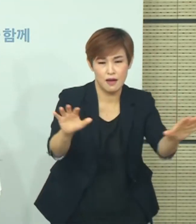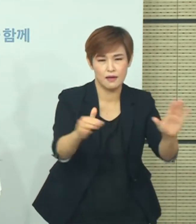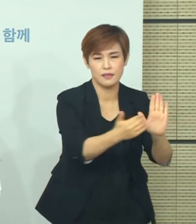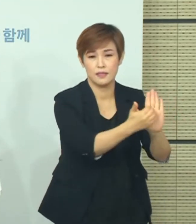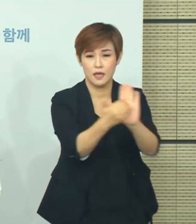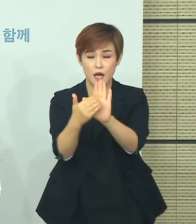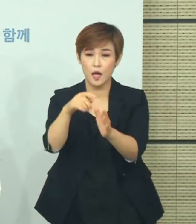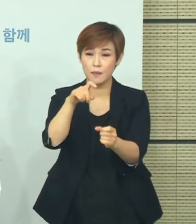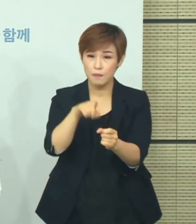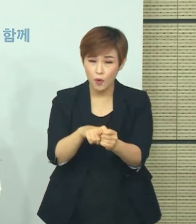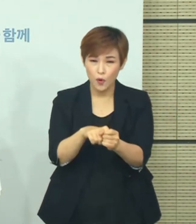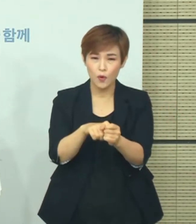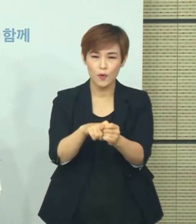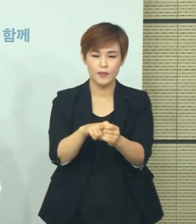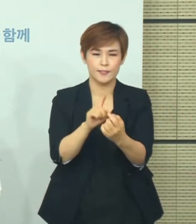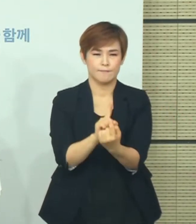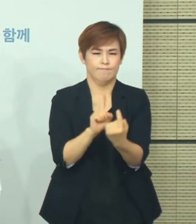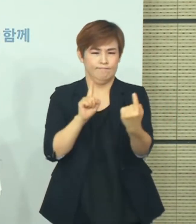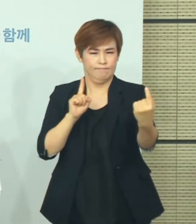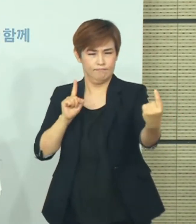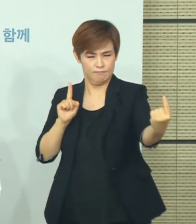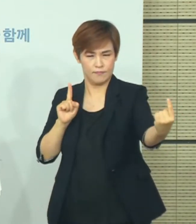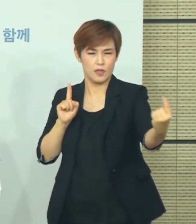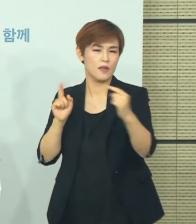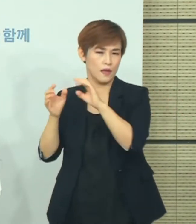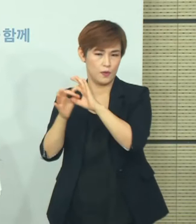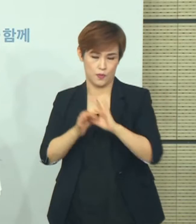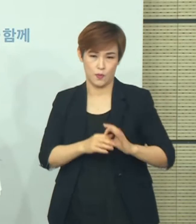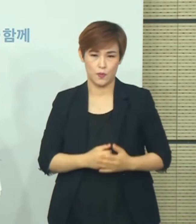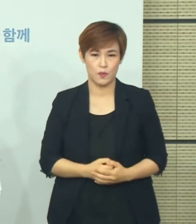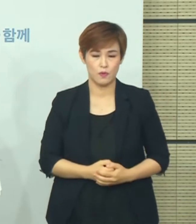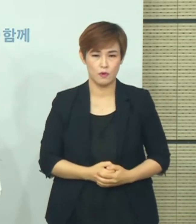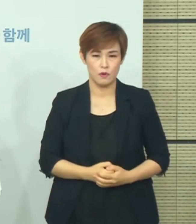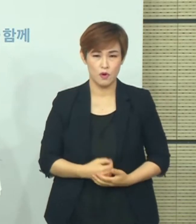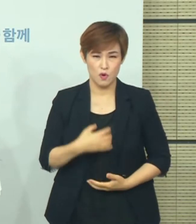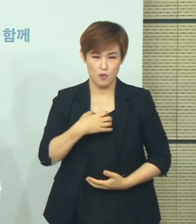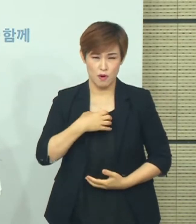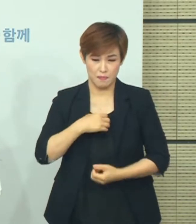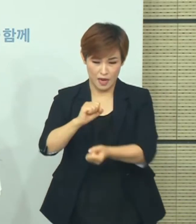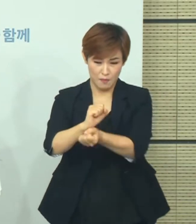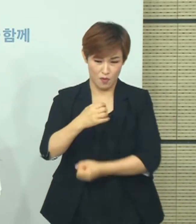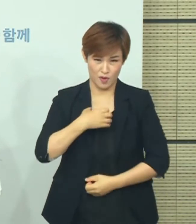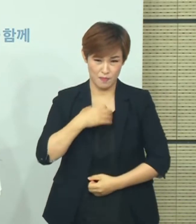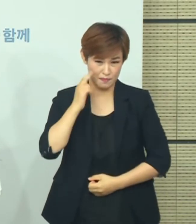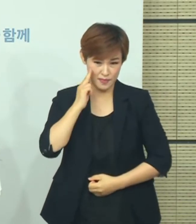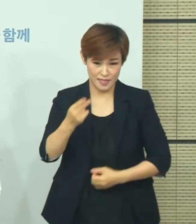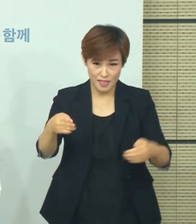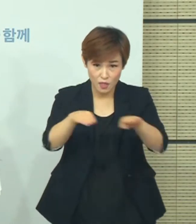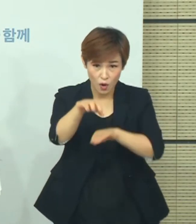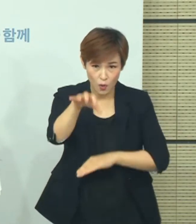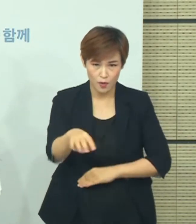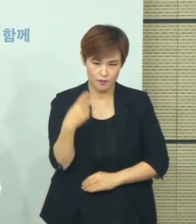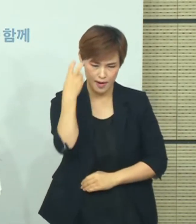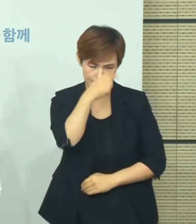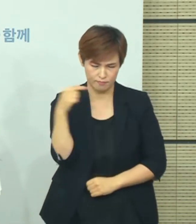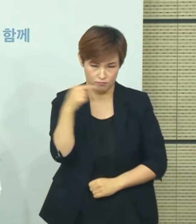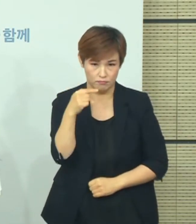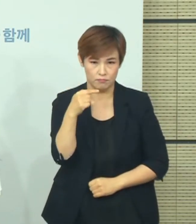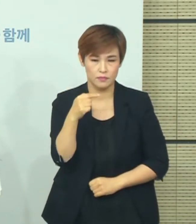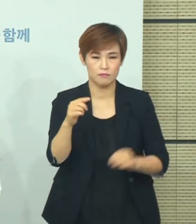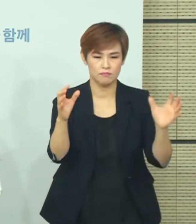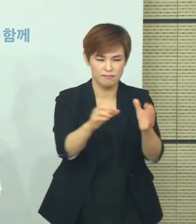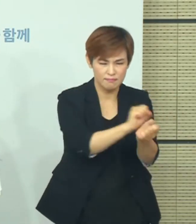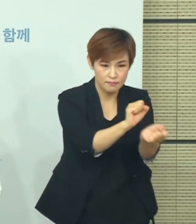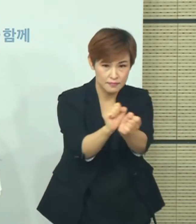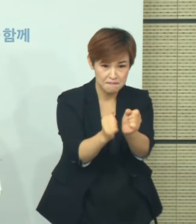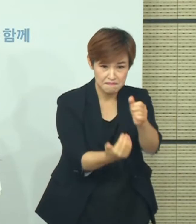않도록 사회적 거리두기를 유지하는 한편 고위험 시설에 대해 적극 관리하여 집단 감염 발생